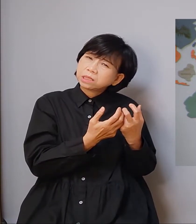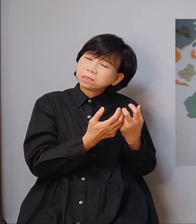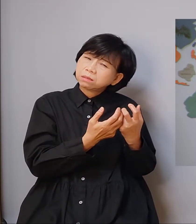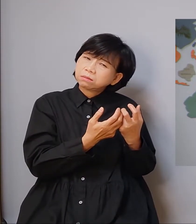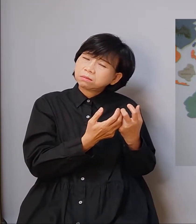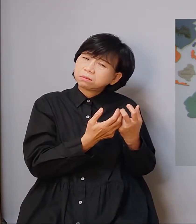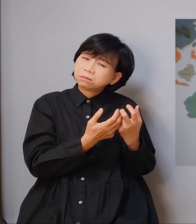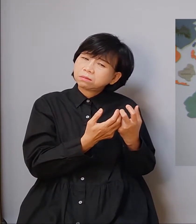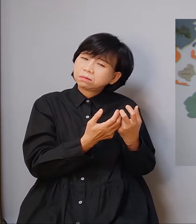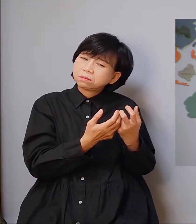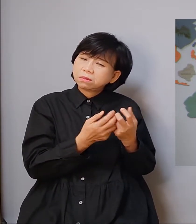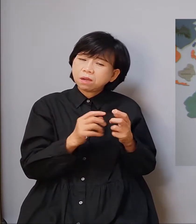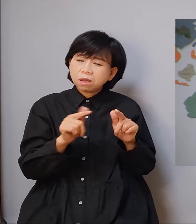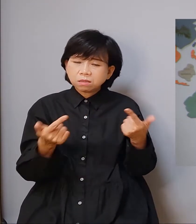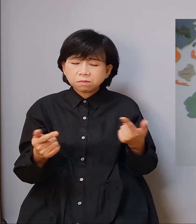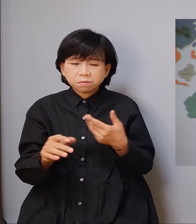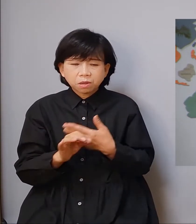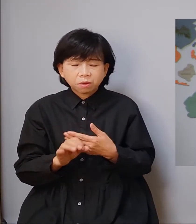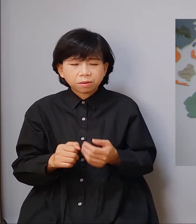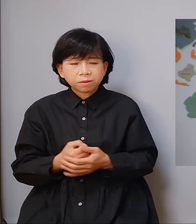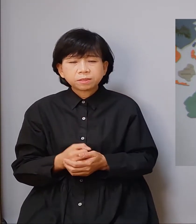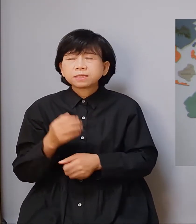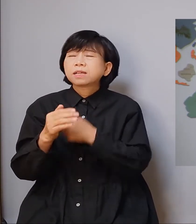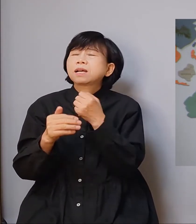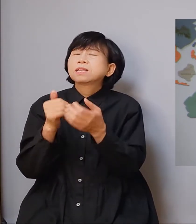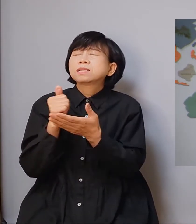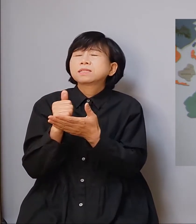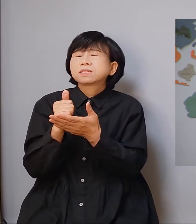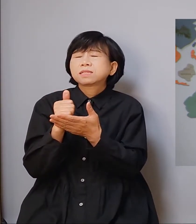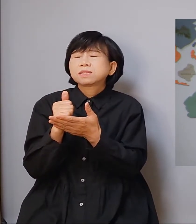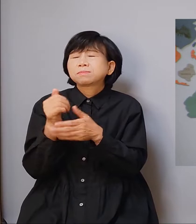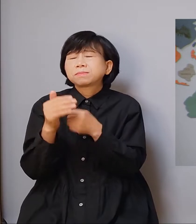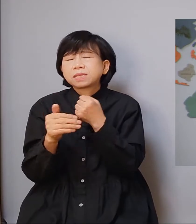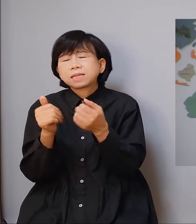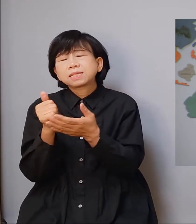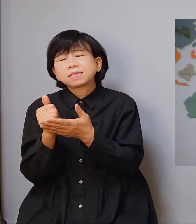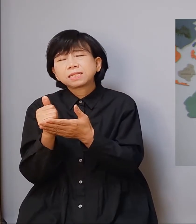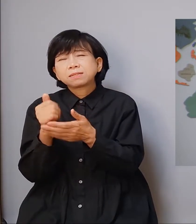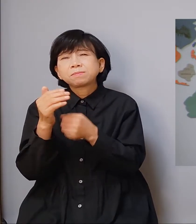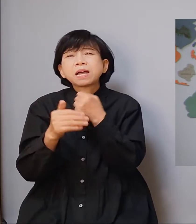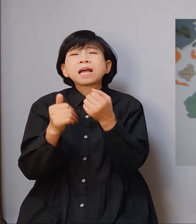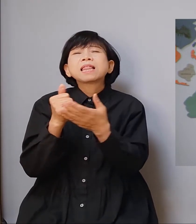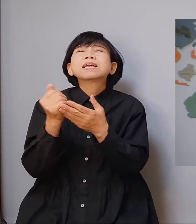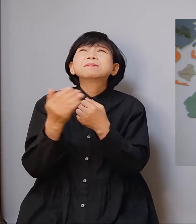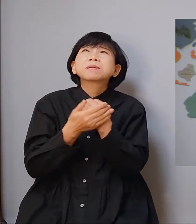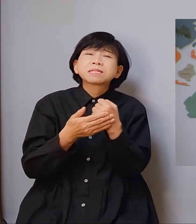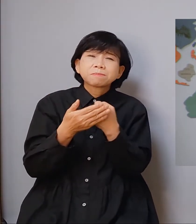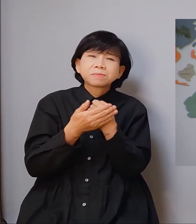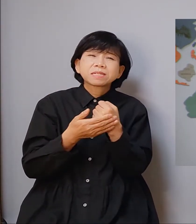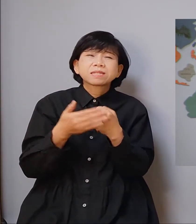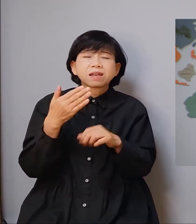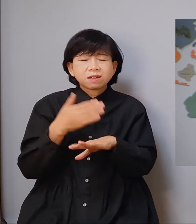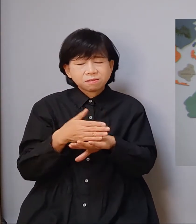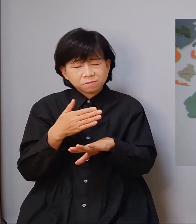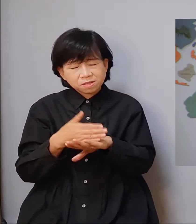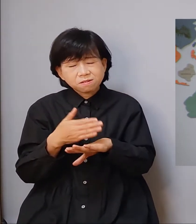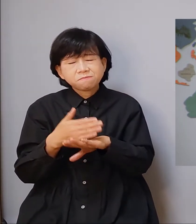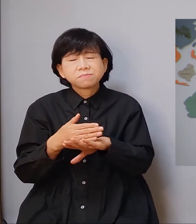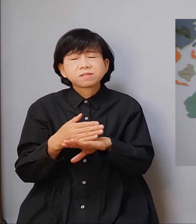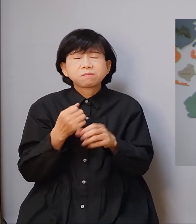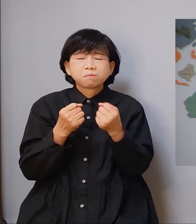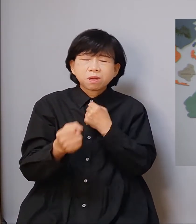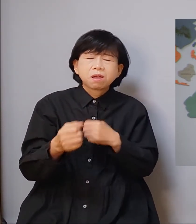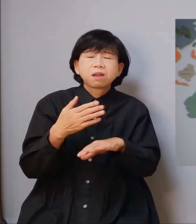아니면 하나님 이렇게 하나님을 찾으면서 그래도 하나님 은혜입니다, 그래도 감사합니다, 그래도